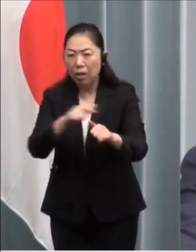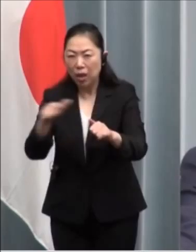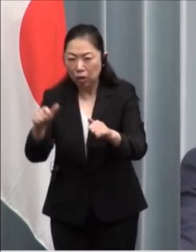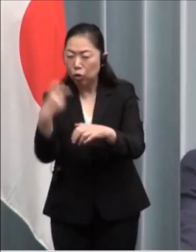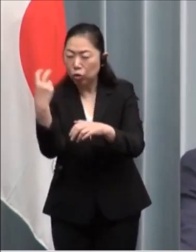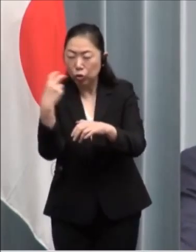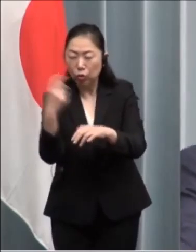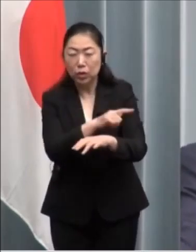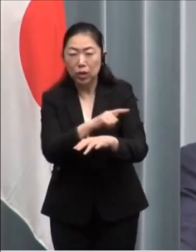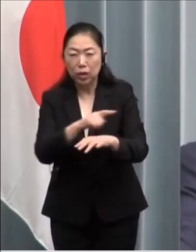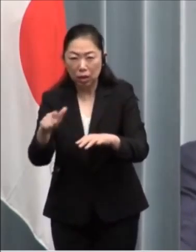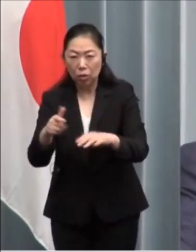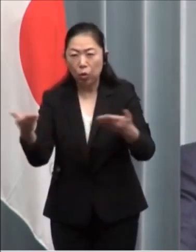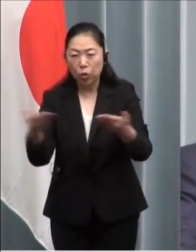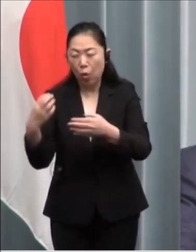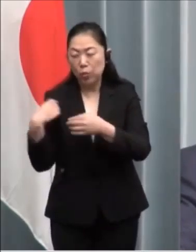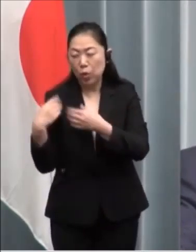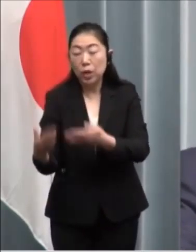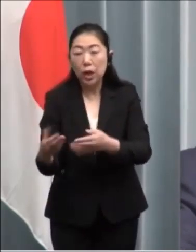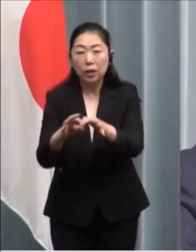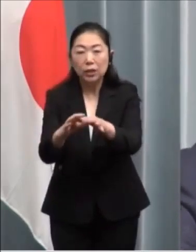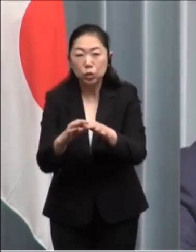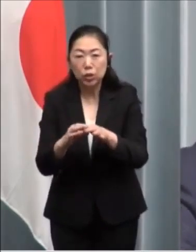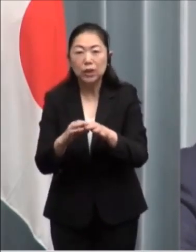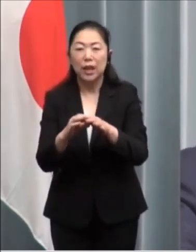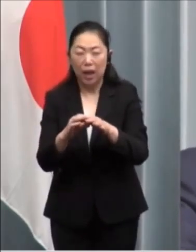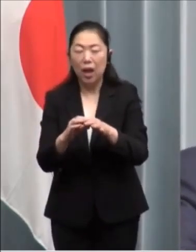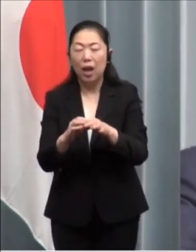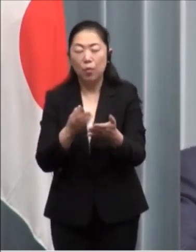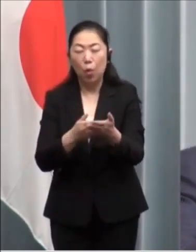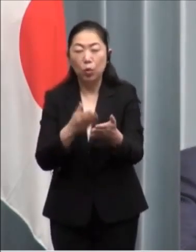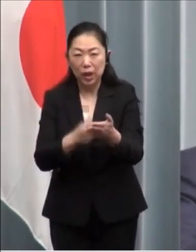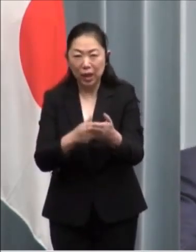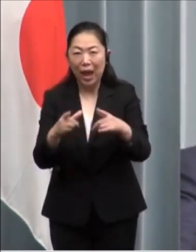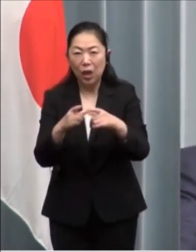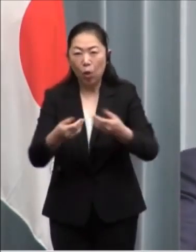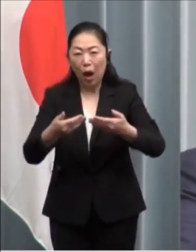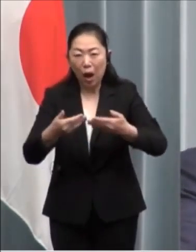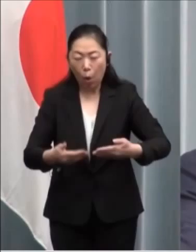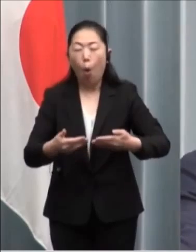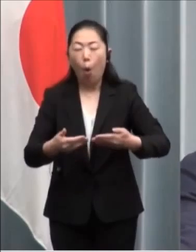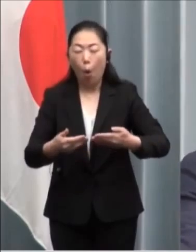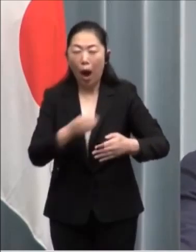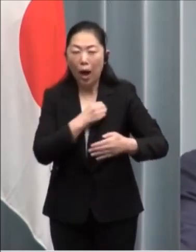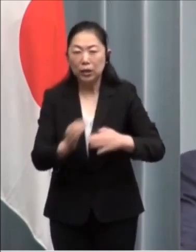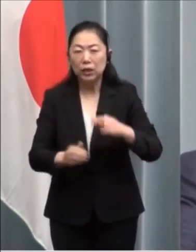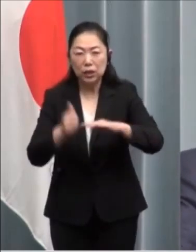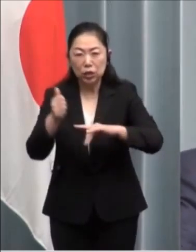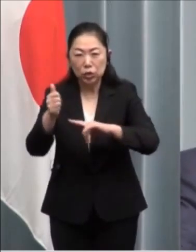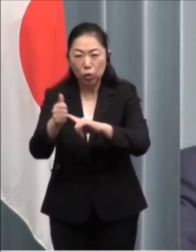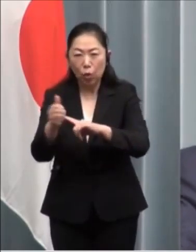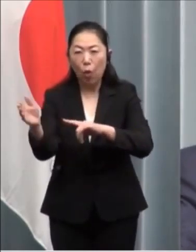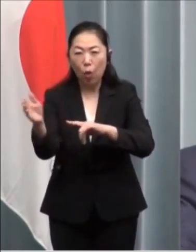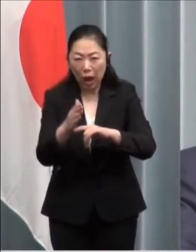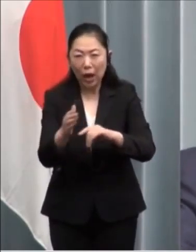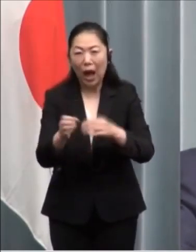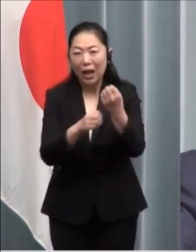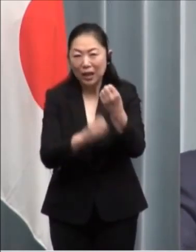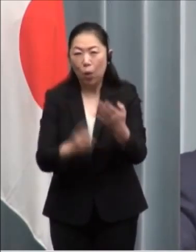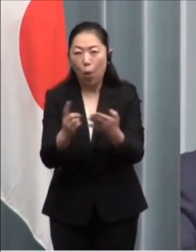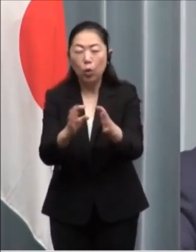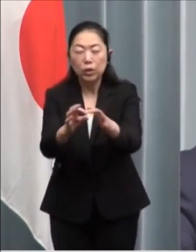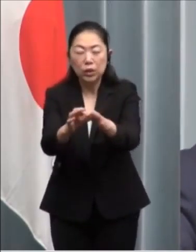調整等の業務の移管について申し上げ、国家公安委員長から児童の性的搾取対策に関する基本方針について、厚生